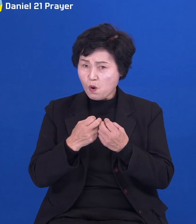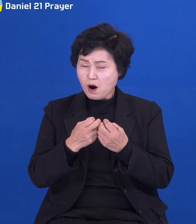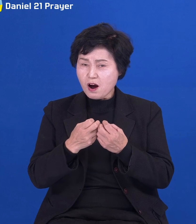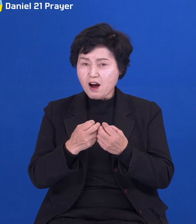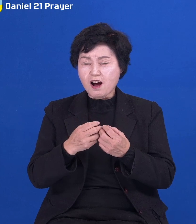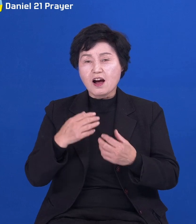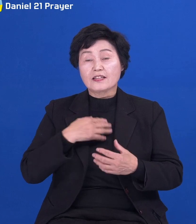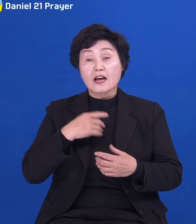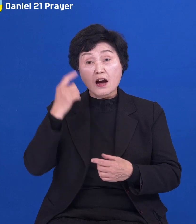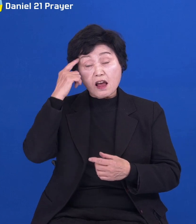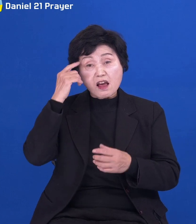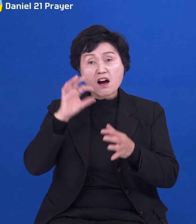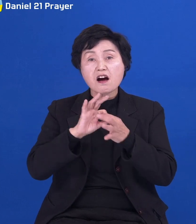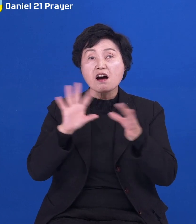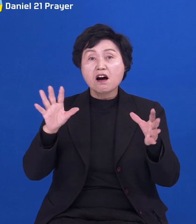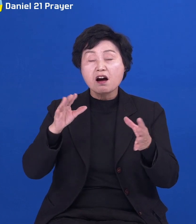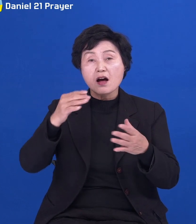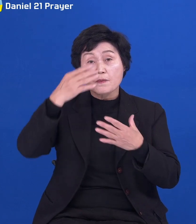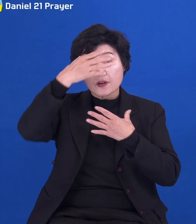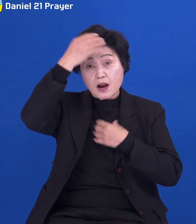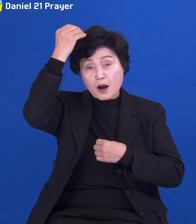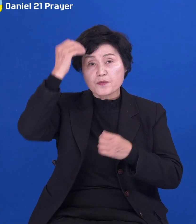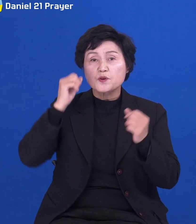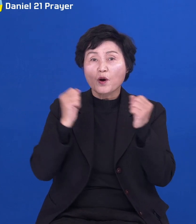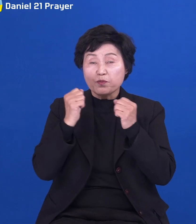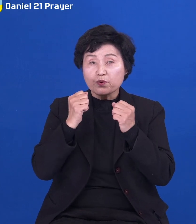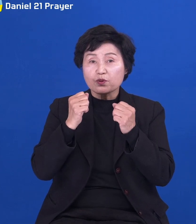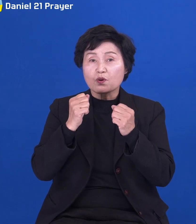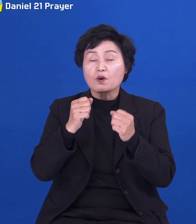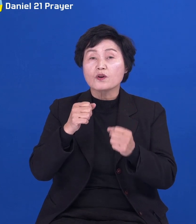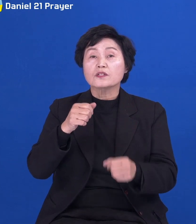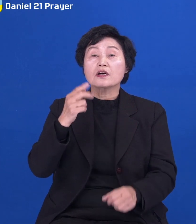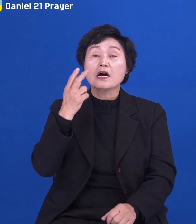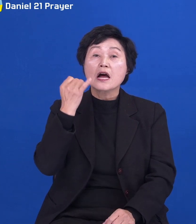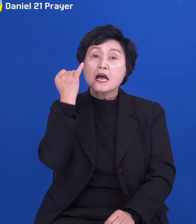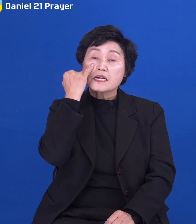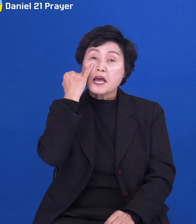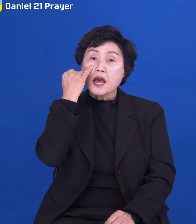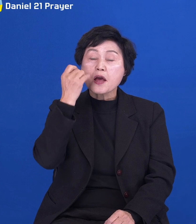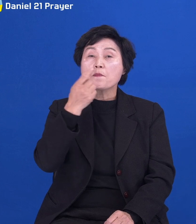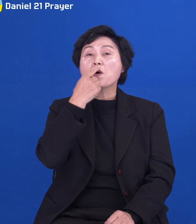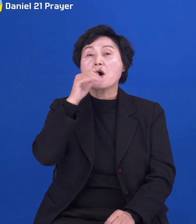함경북도 언성군 종성에 있는 계모학원으로 보내버렸어요.